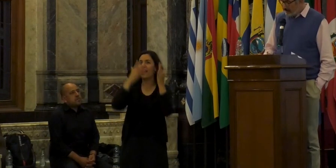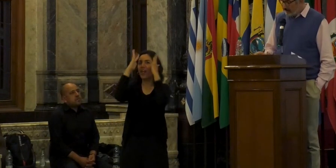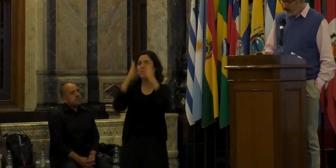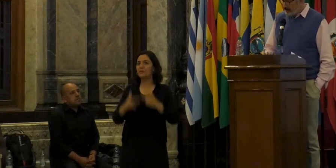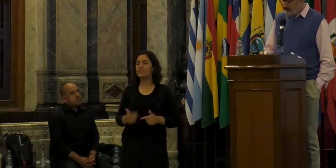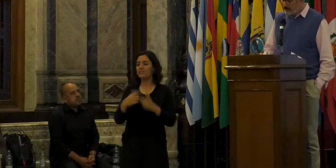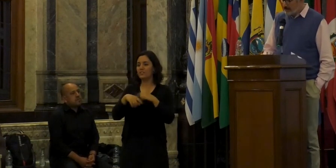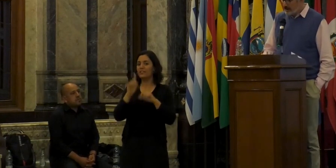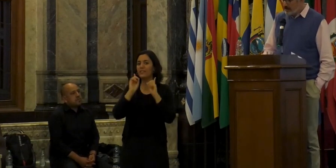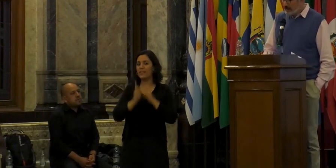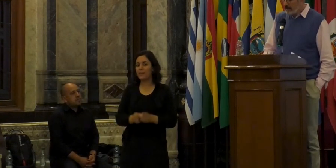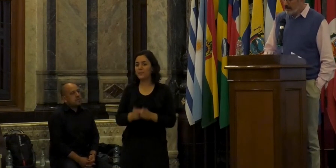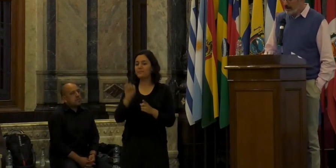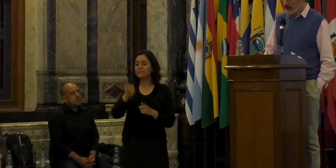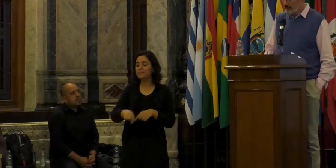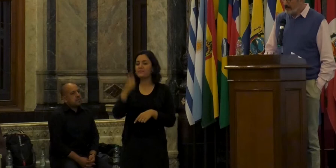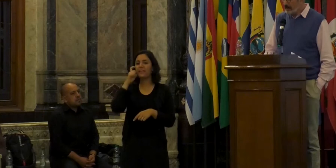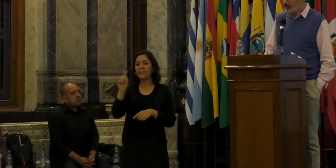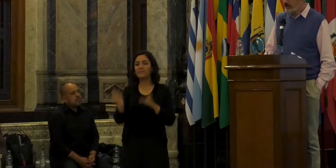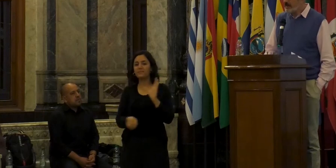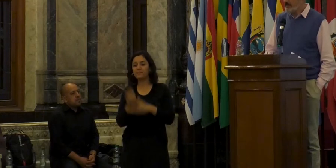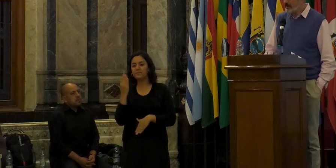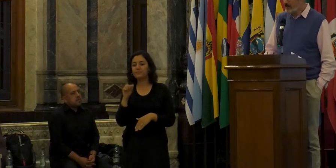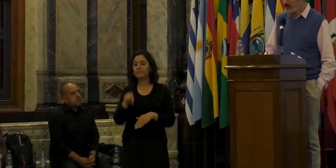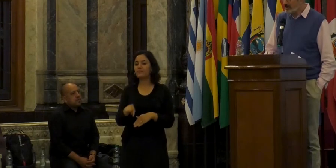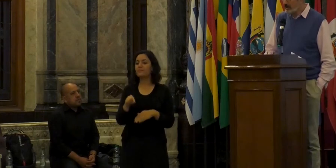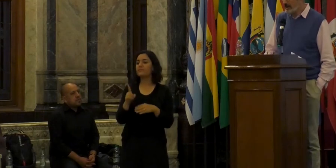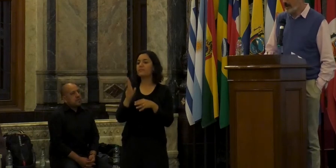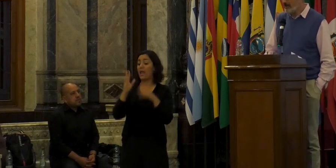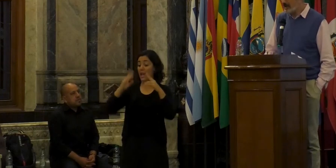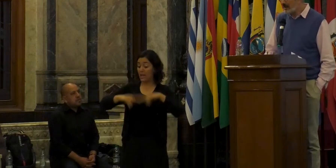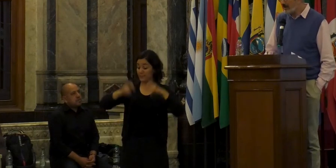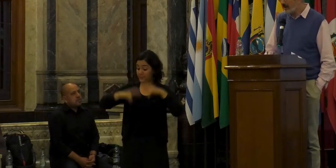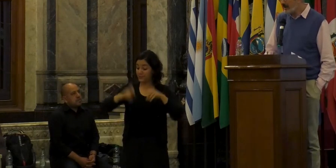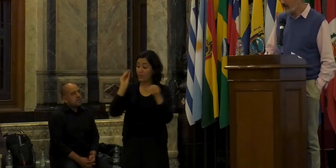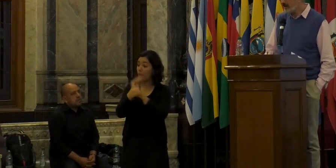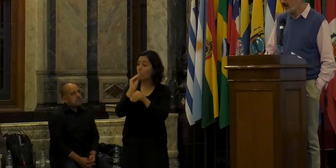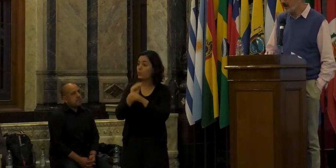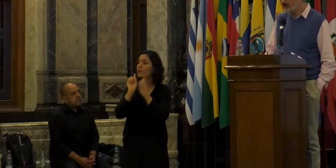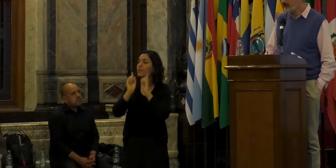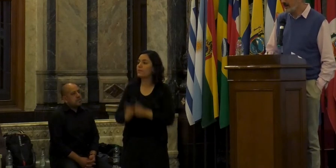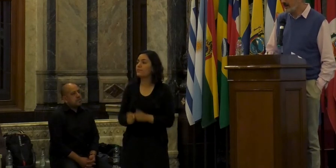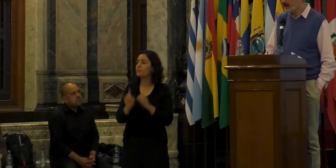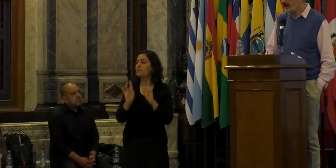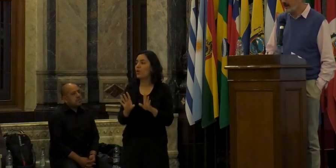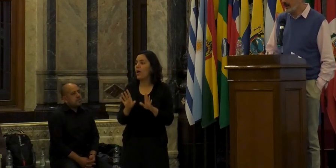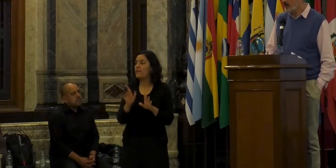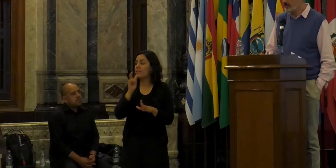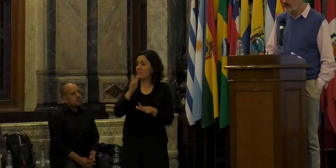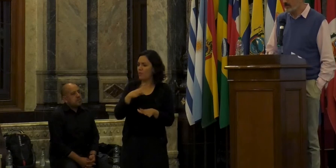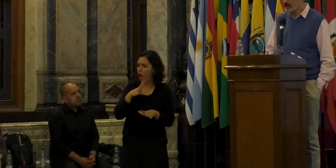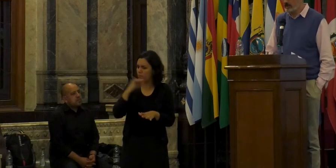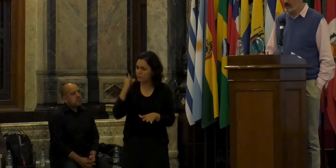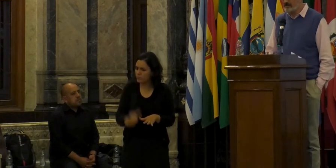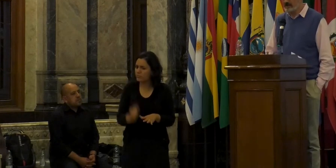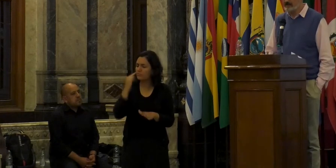de ahí salió la idea de que la etnografía hablaba por sí sola y que ameritaba realmente que alguno